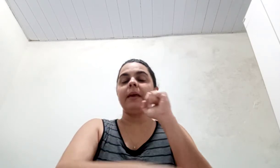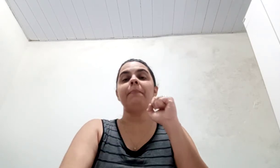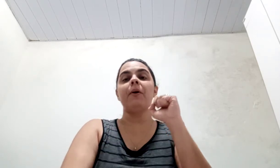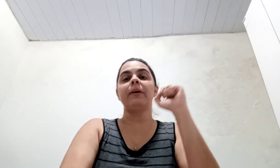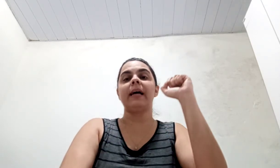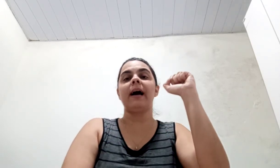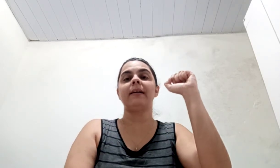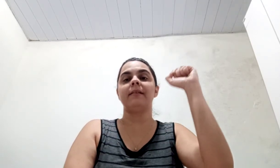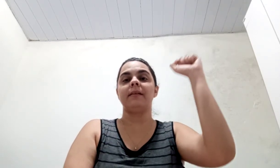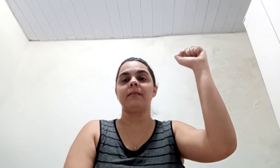E boa tarde.